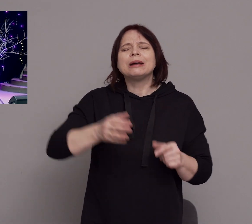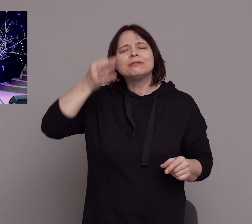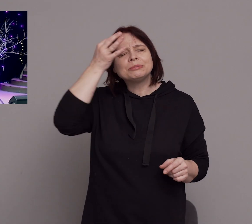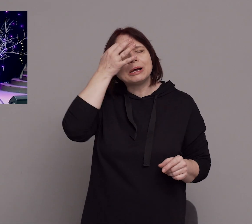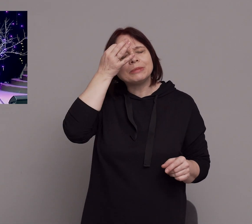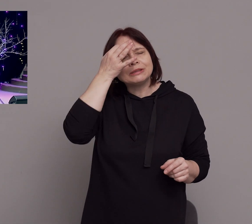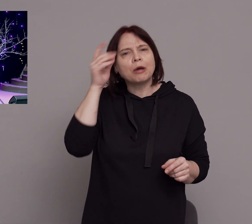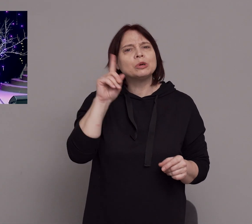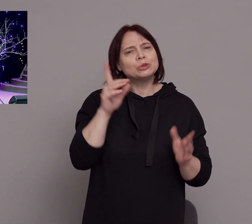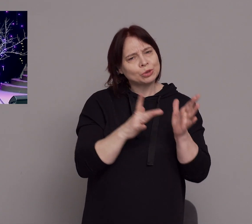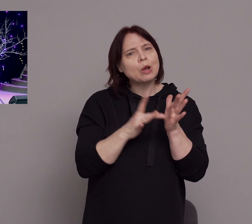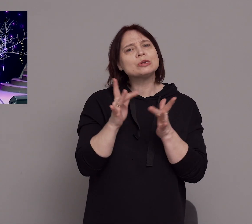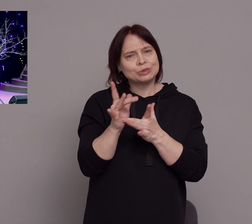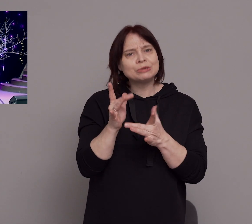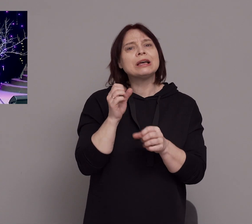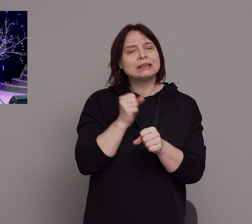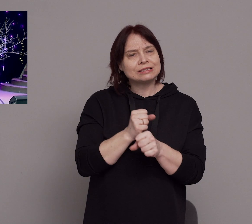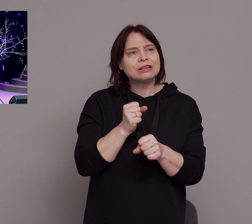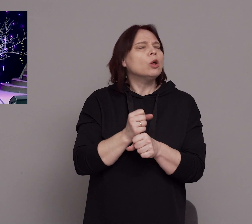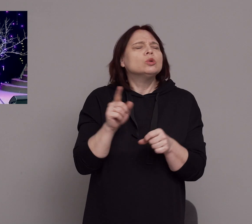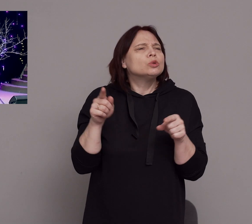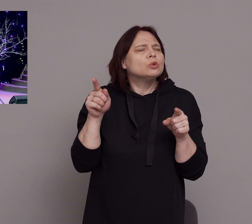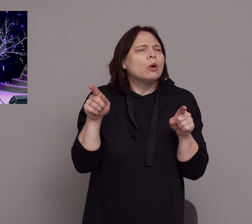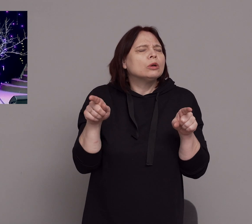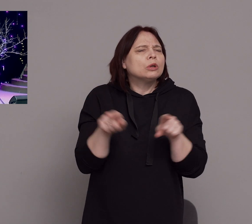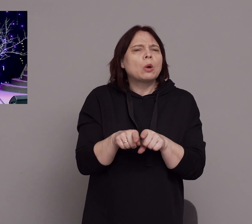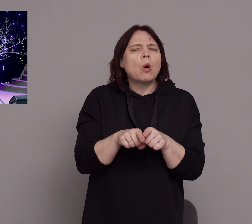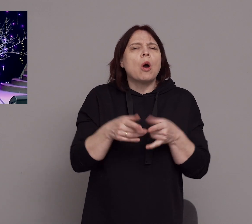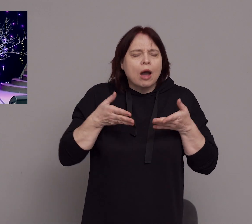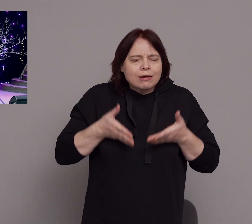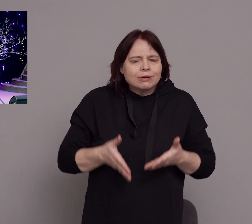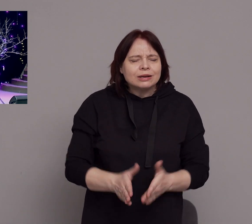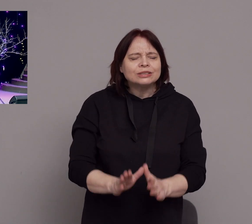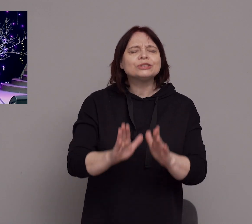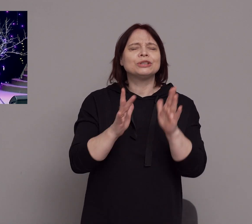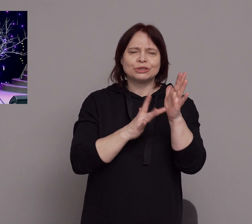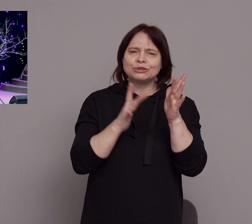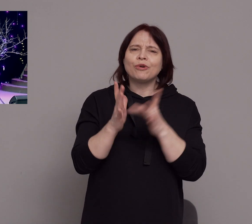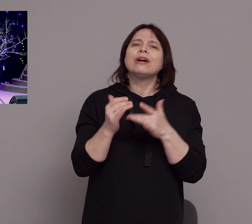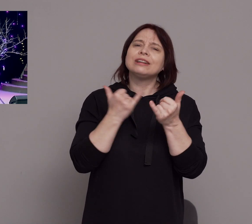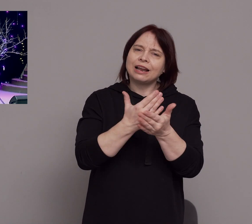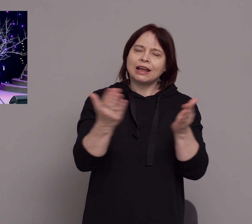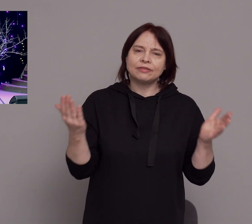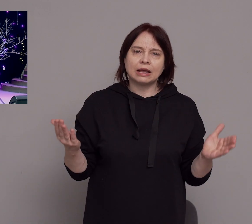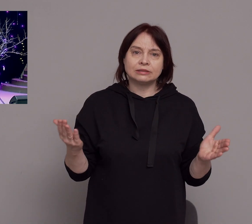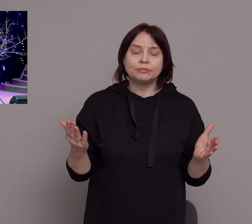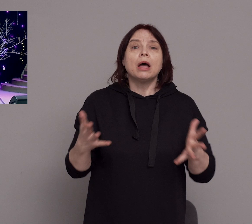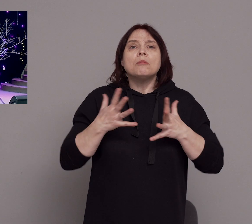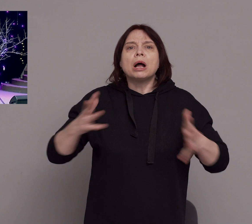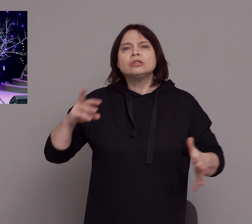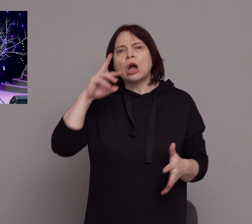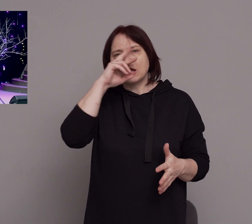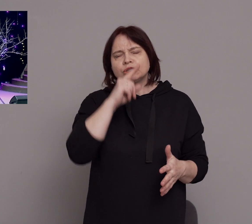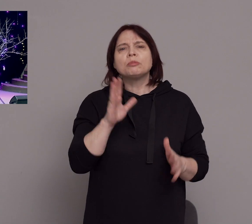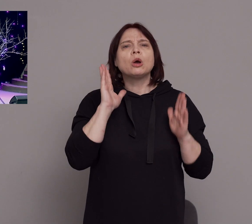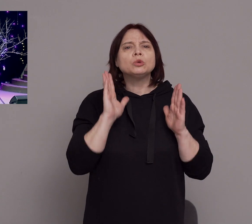том, что сделал Иисус, что для нас значит Рождество. И для нас всех, как для церкви, было бы большой ошибкой